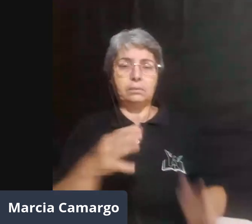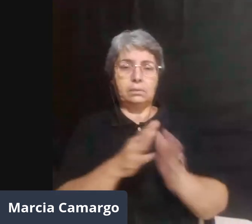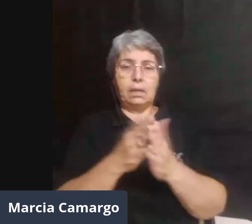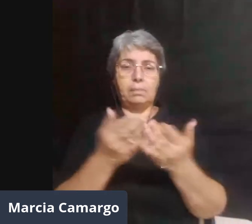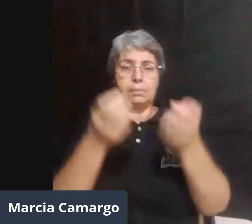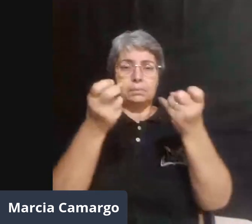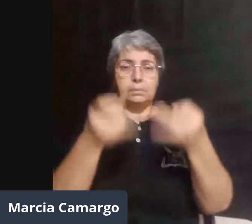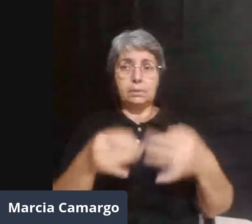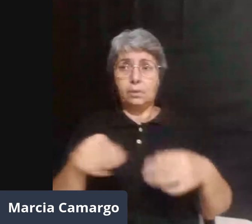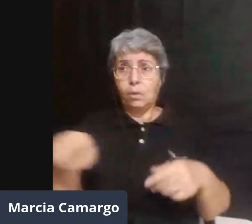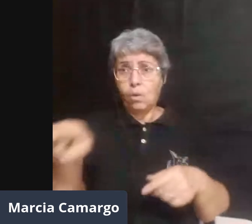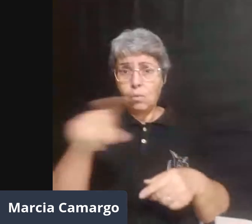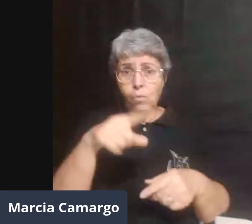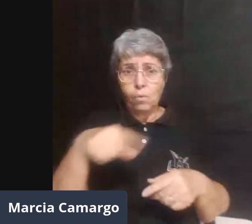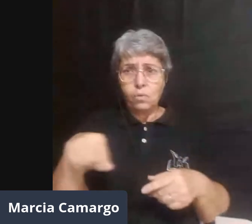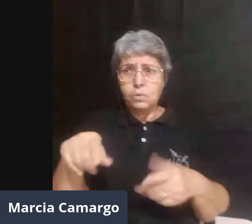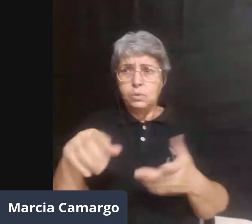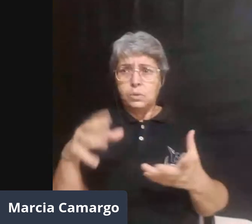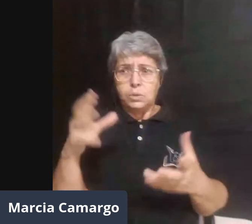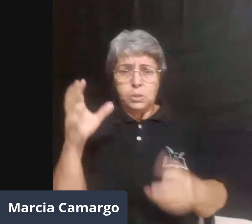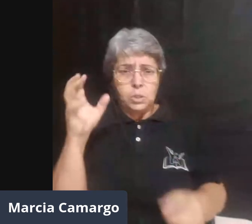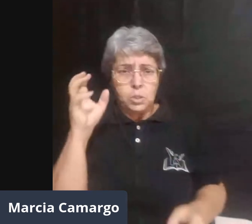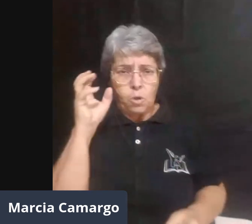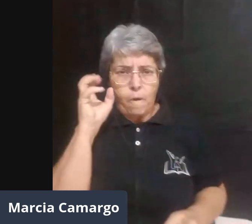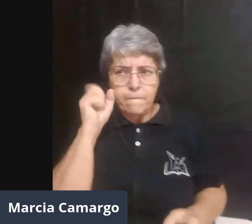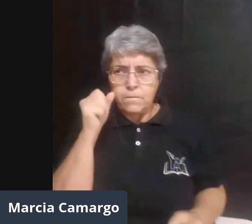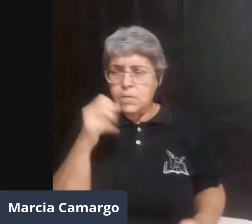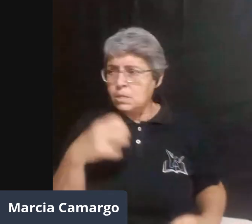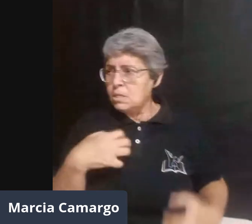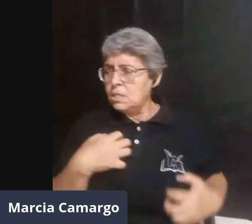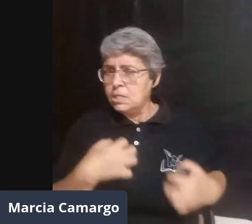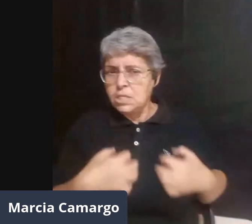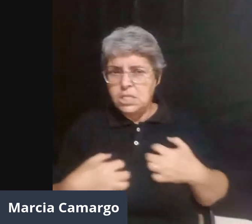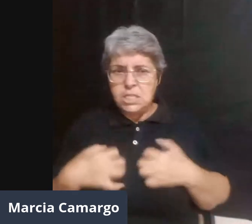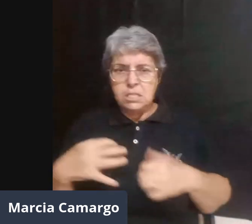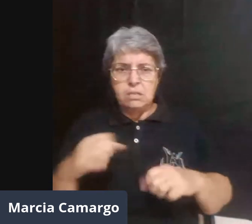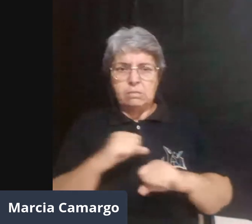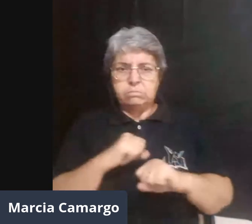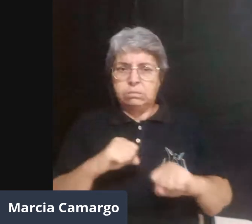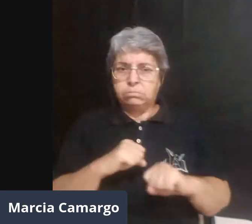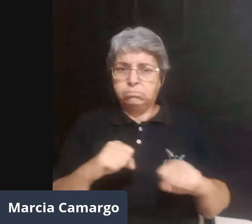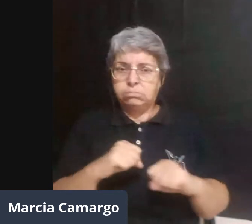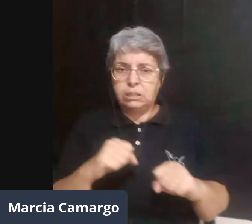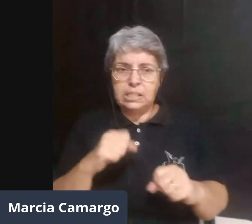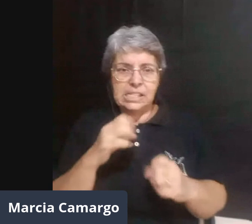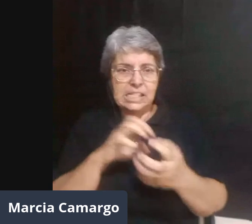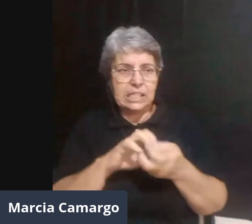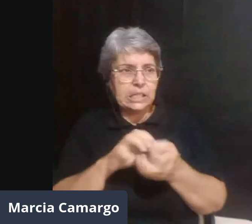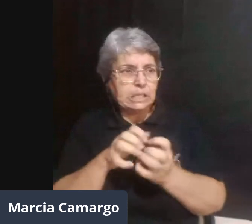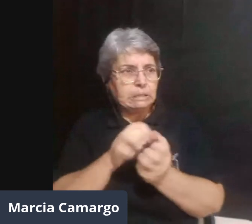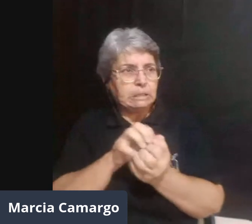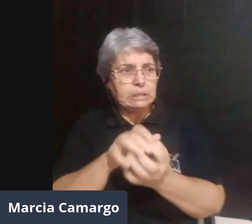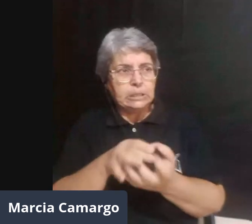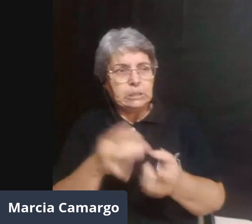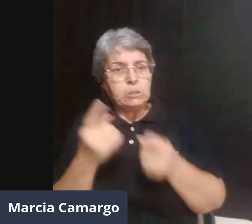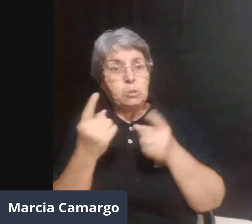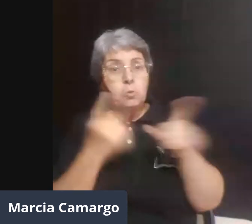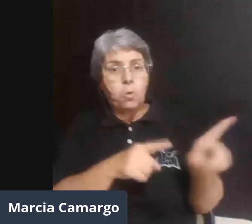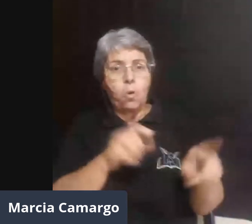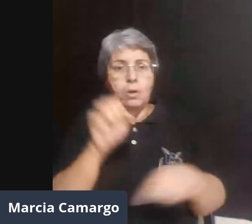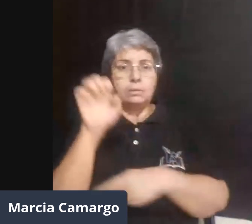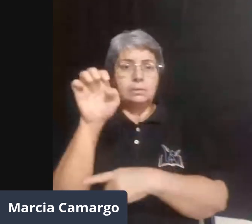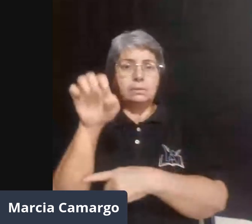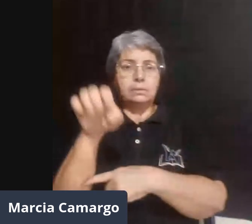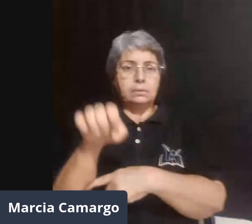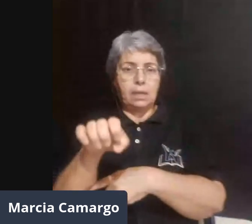isto, enfureciam-se no seu coração e rilhavam os dentes contra ele. Então